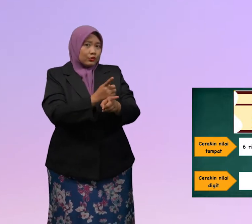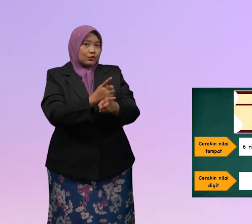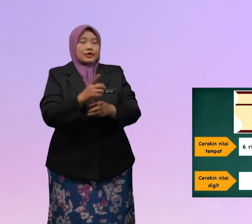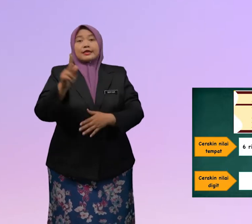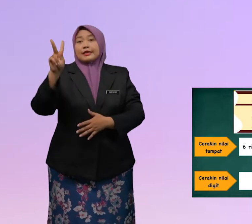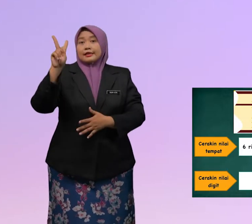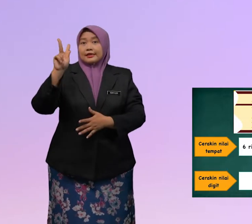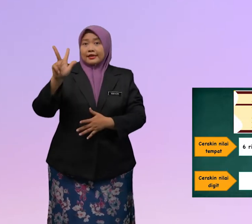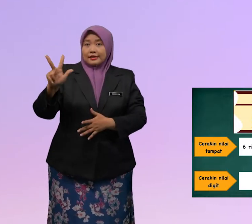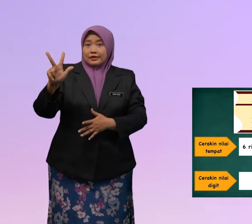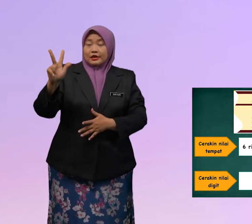betul